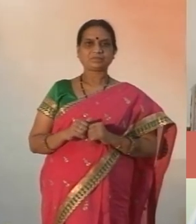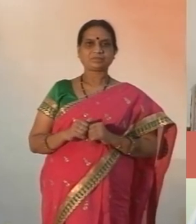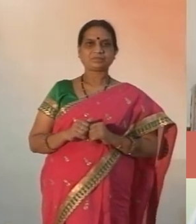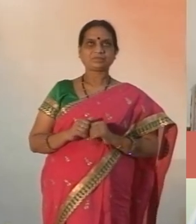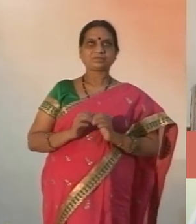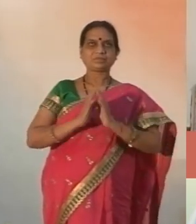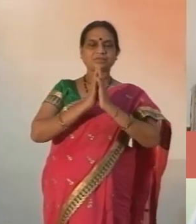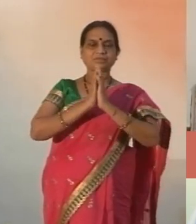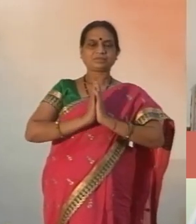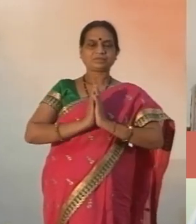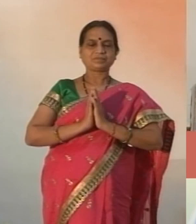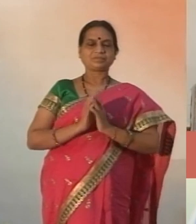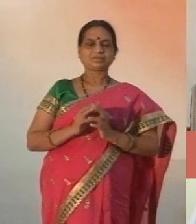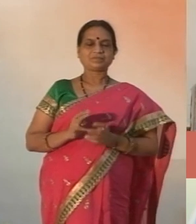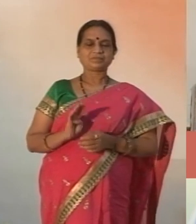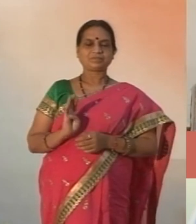भगवान भी